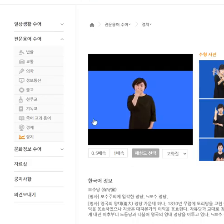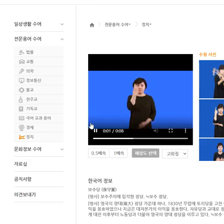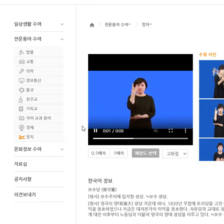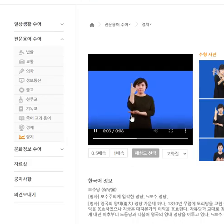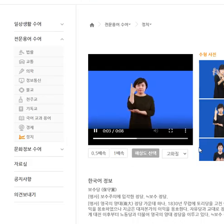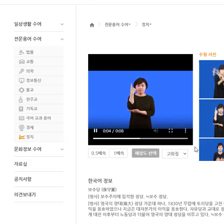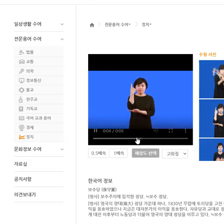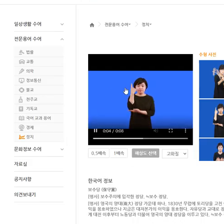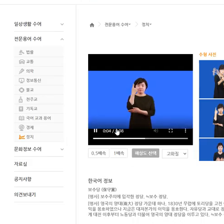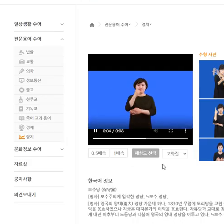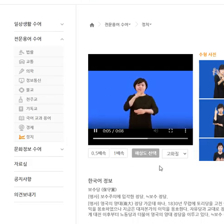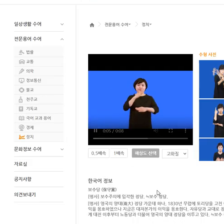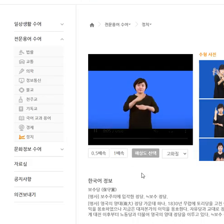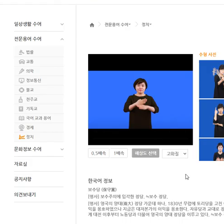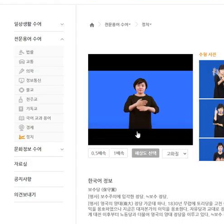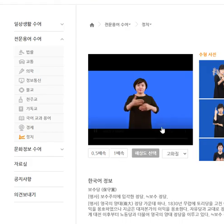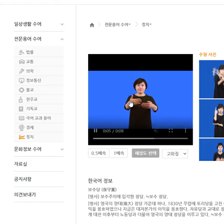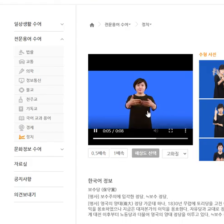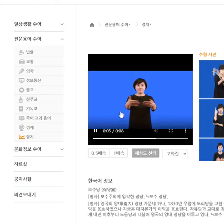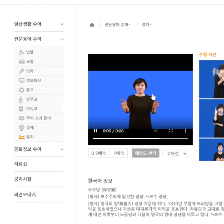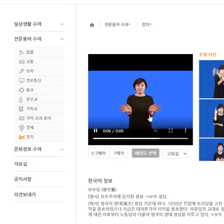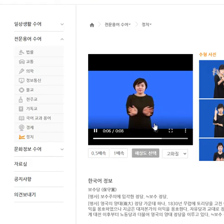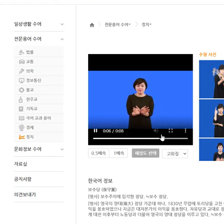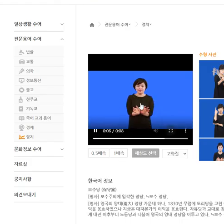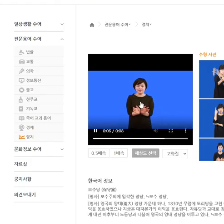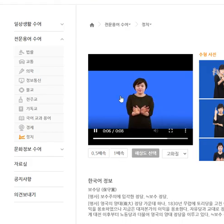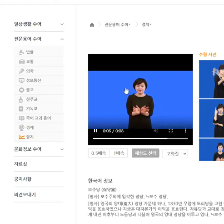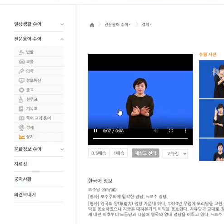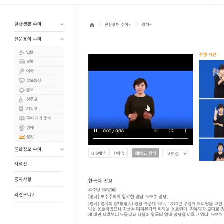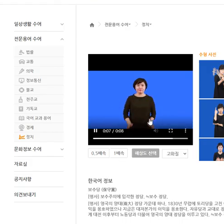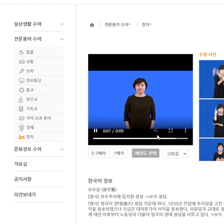예, 보전하다. 이런 의미로